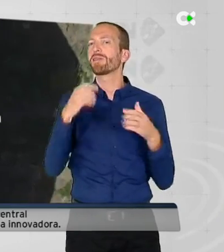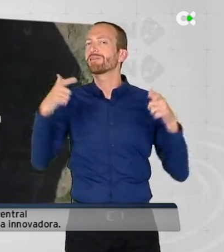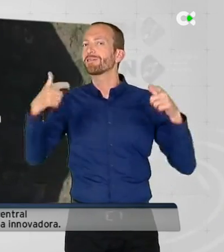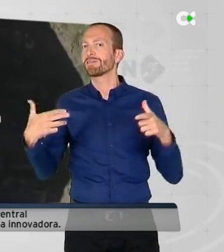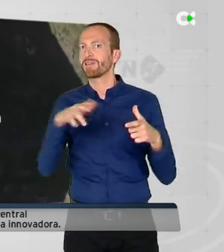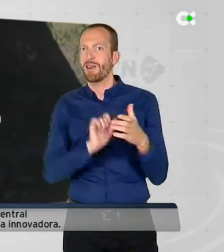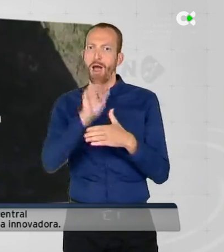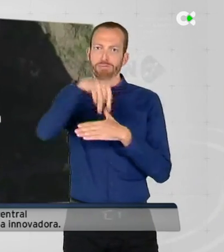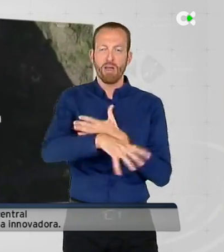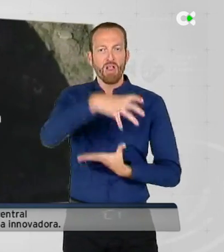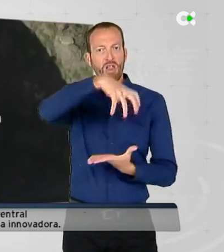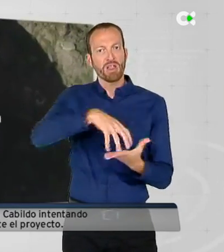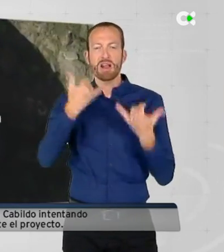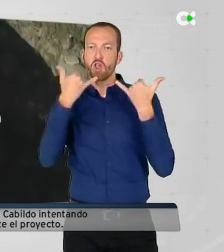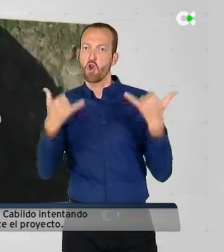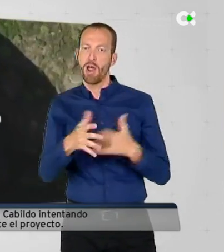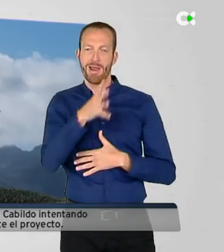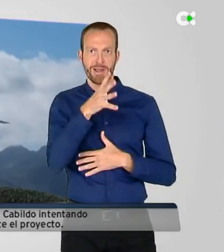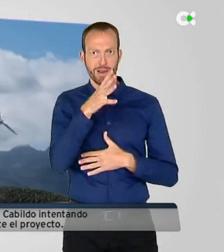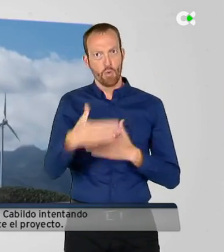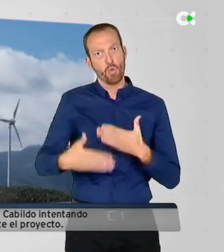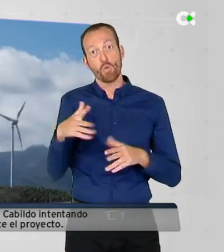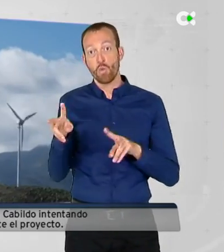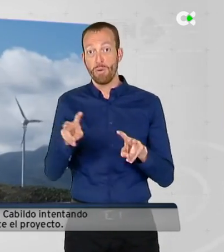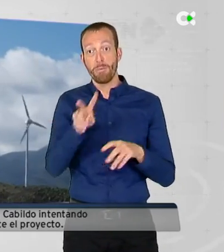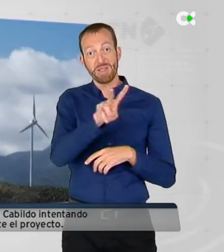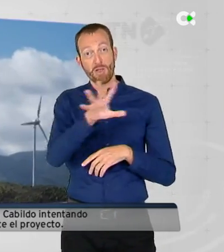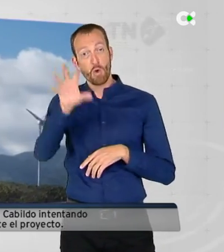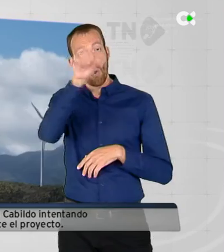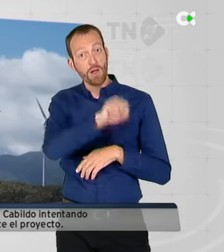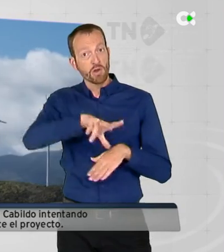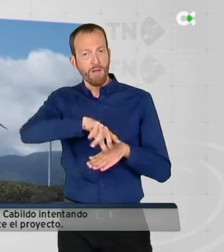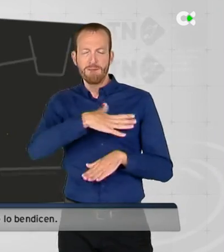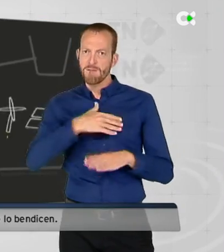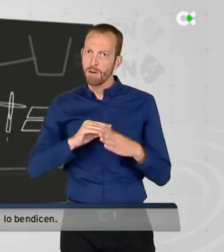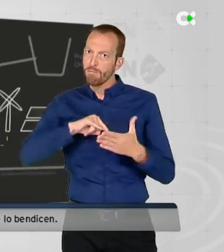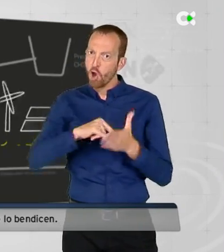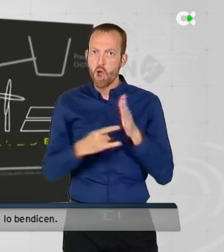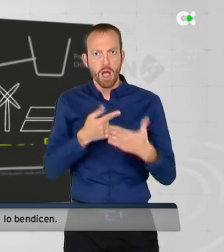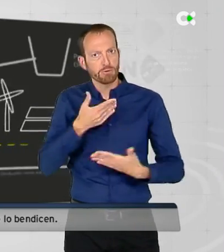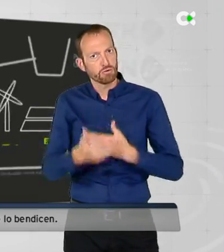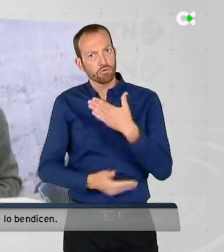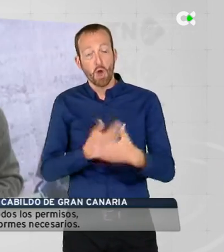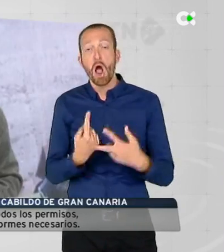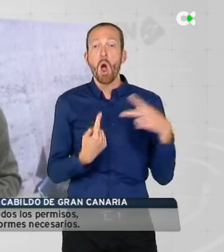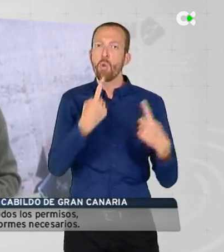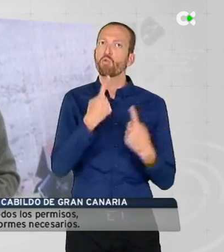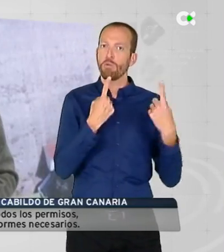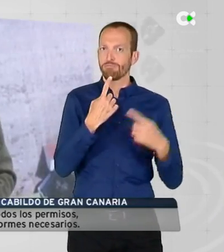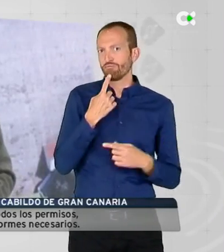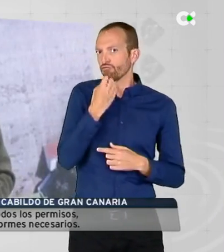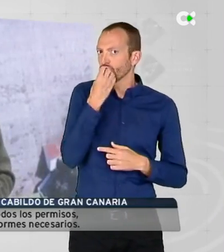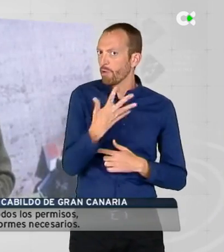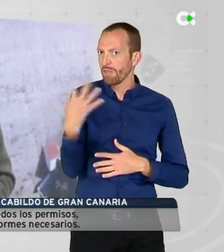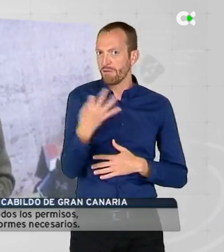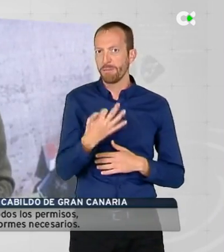central hidroeléctrica innovadora que... 25 años lleva ya el Cabildo intentando sacar adelante el proyecto. Los hay que lo bendicen. Se cuenta con